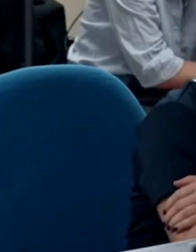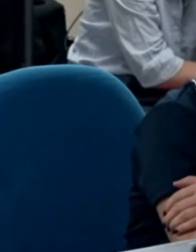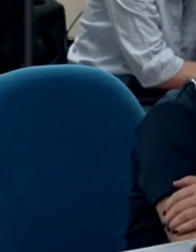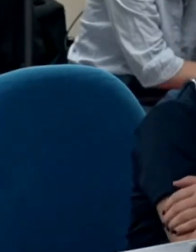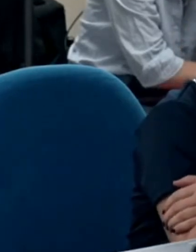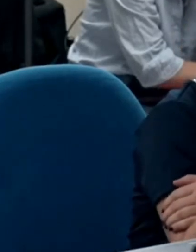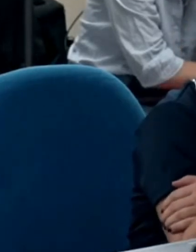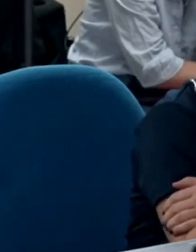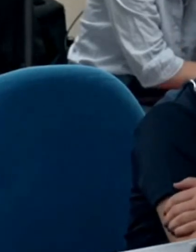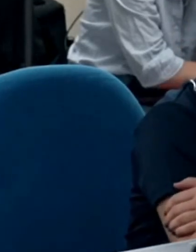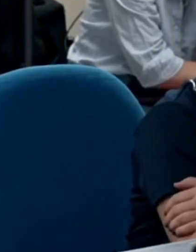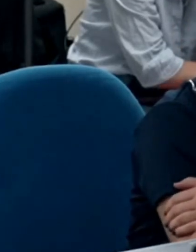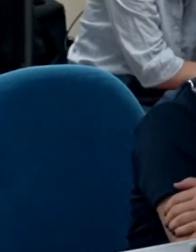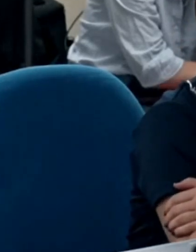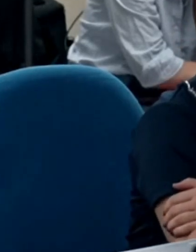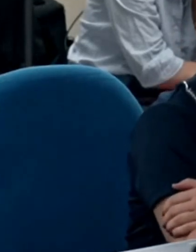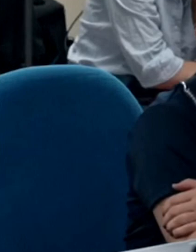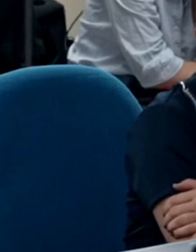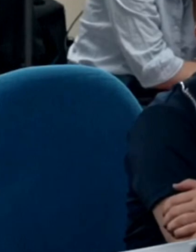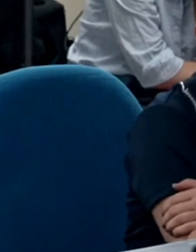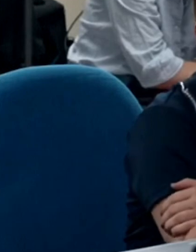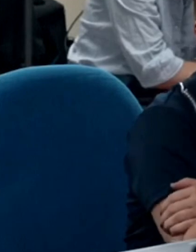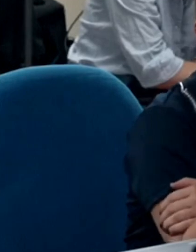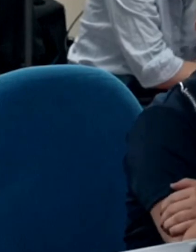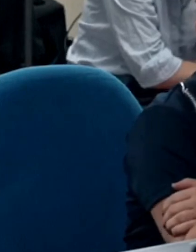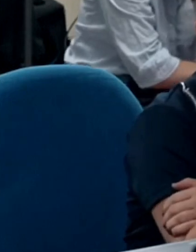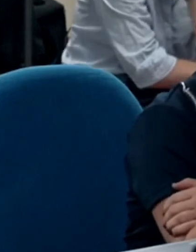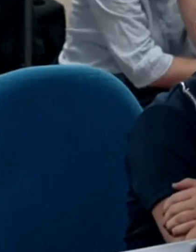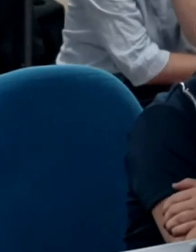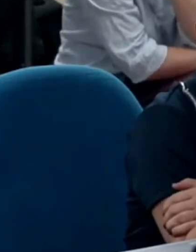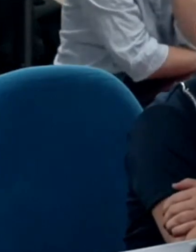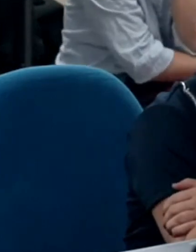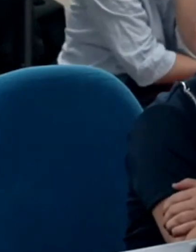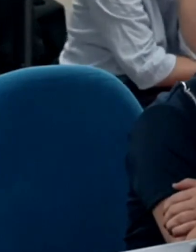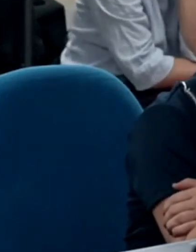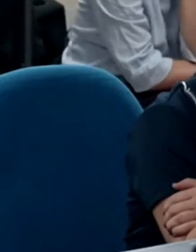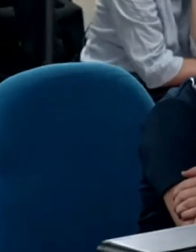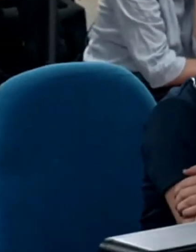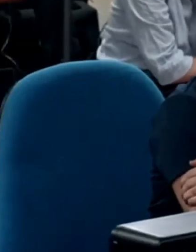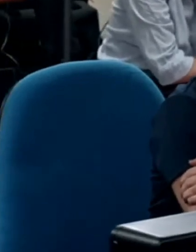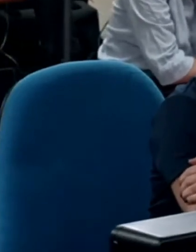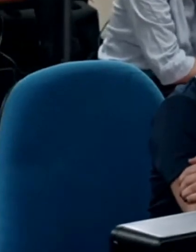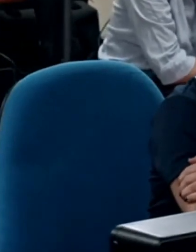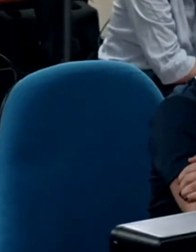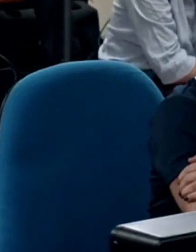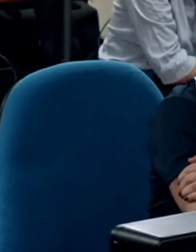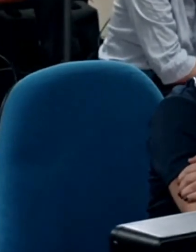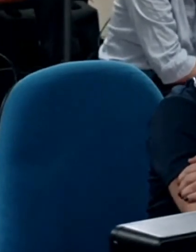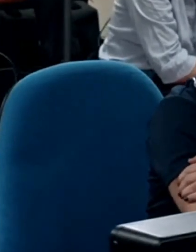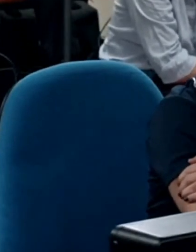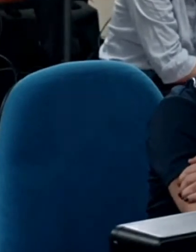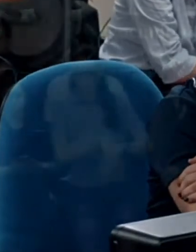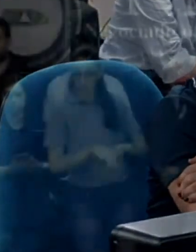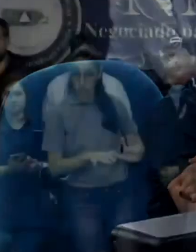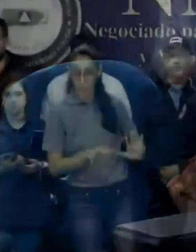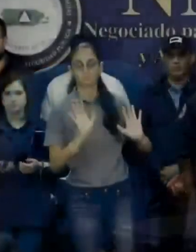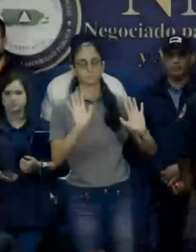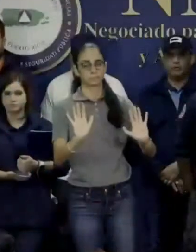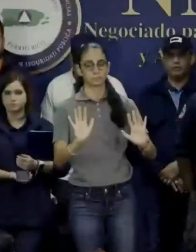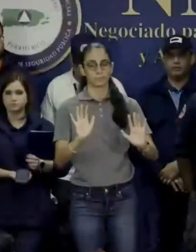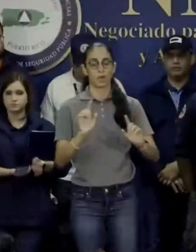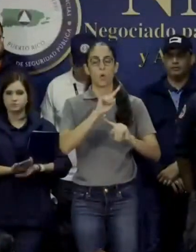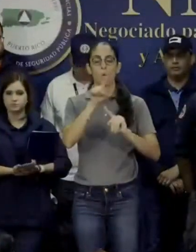los daños y los estragos que ha tenido el huracán Fiona, ¿la agencia prevé esto también? Eso ocurre después que